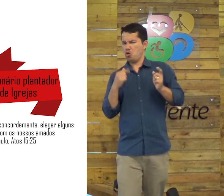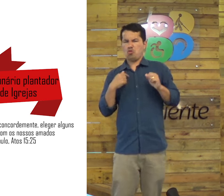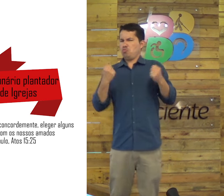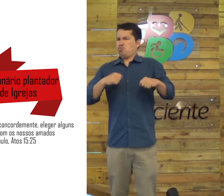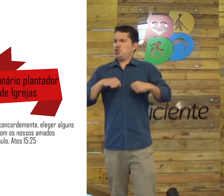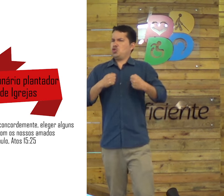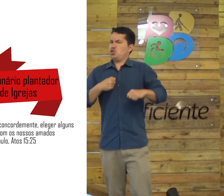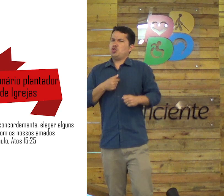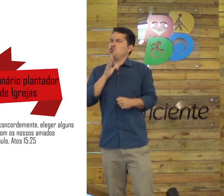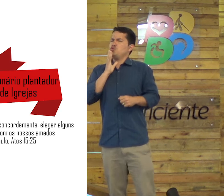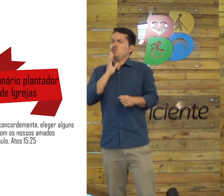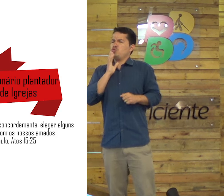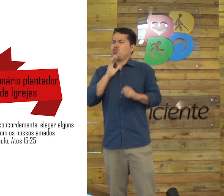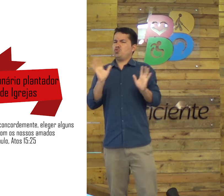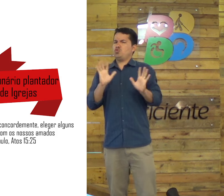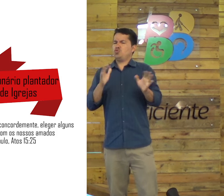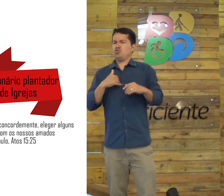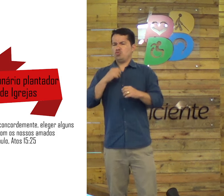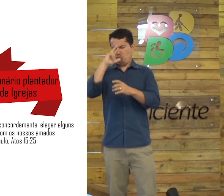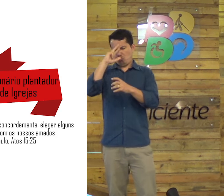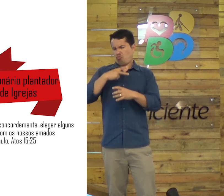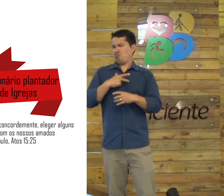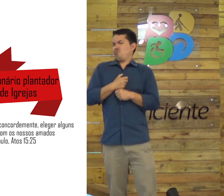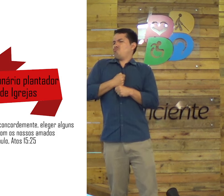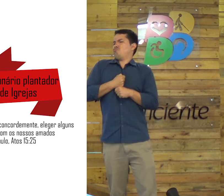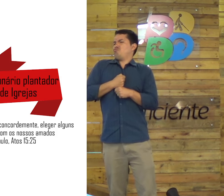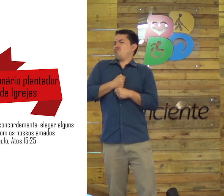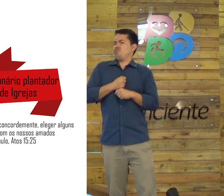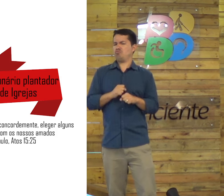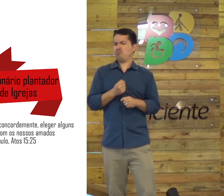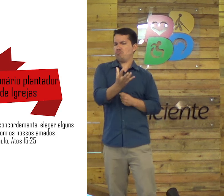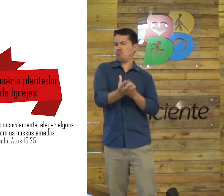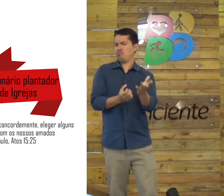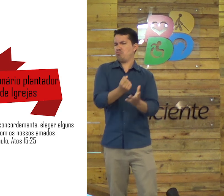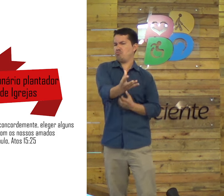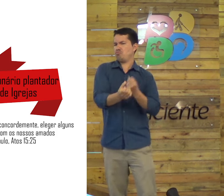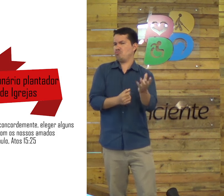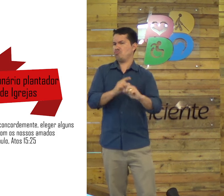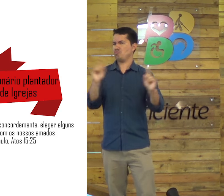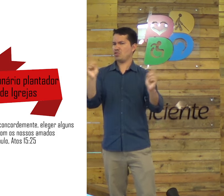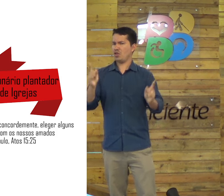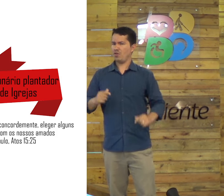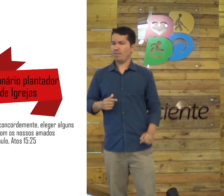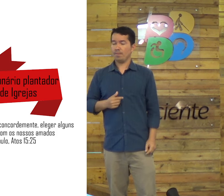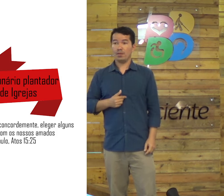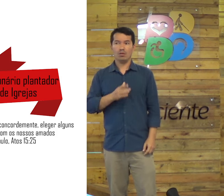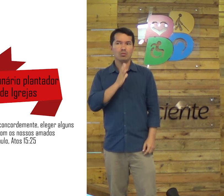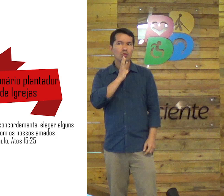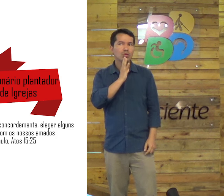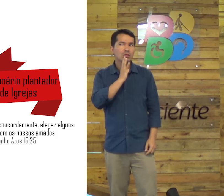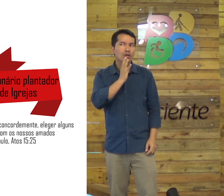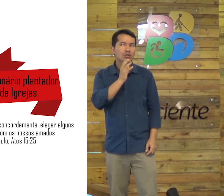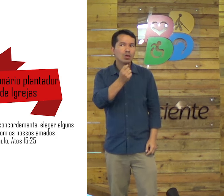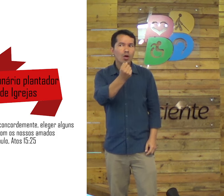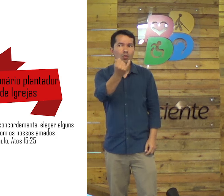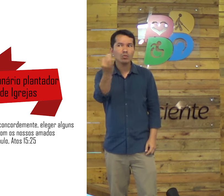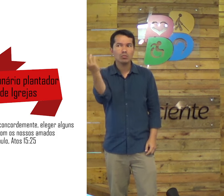Ou não, precisa não, pastor? Porque, é porque eu sei, né, porque eu conheço, eu não preciso, eu não preciso, né, falar da minha vida para as pessoas.